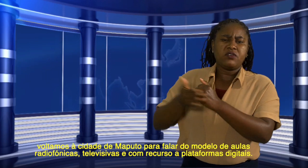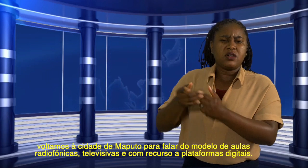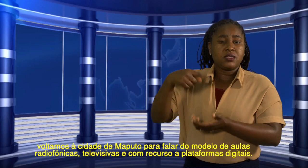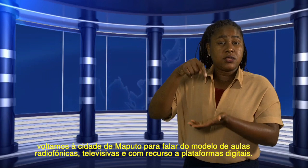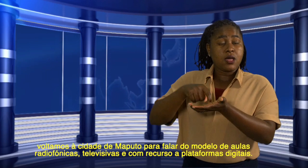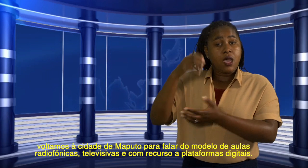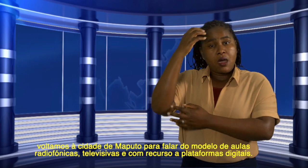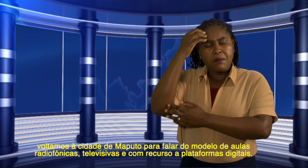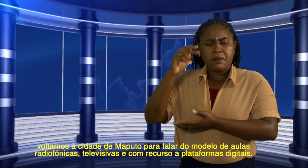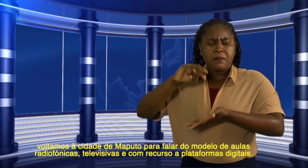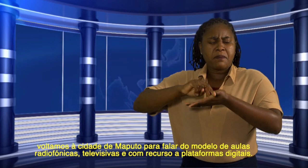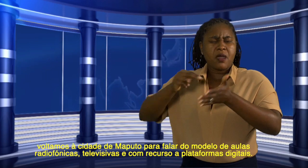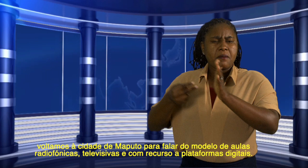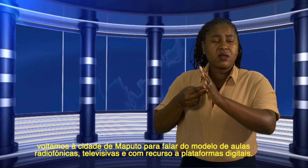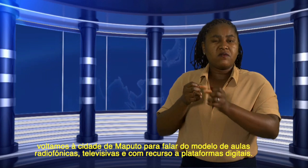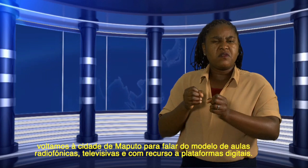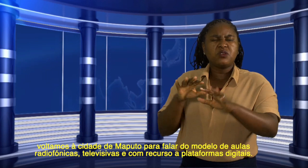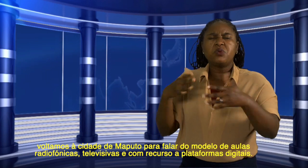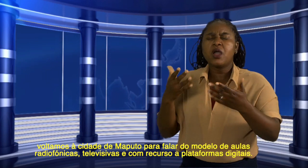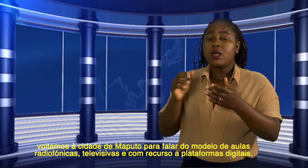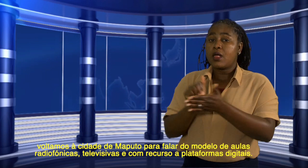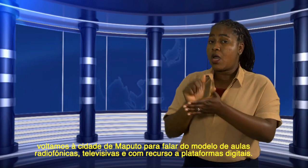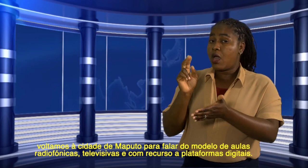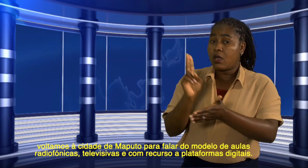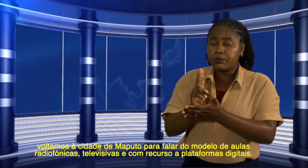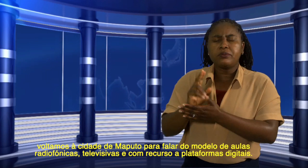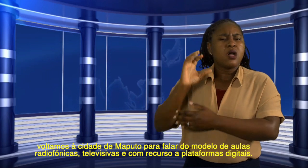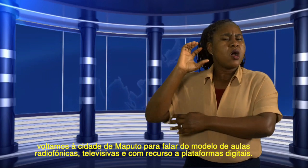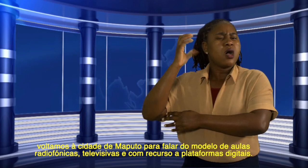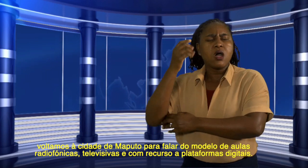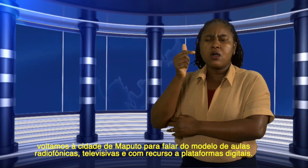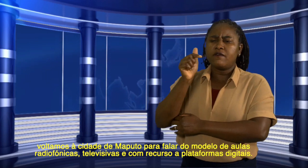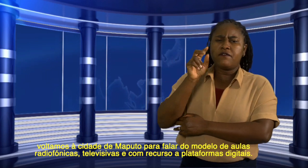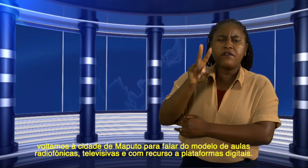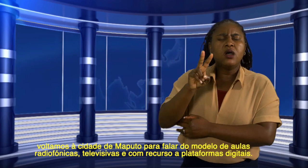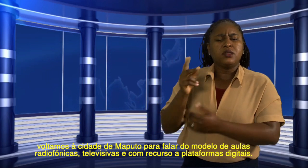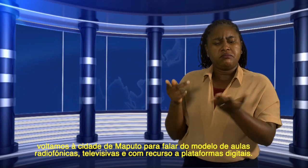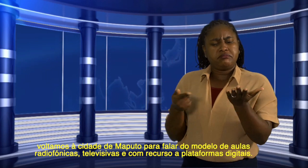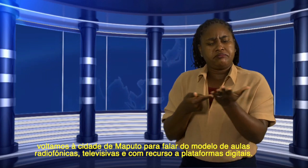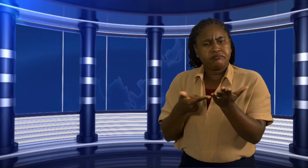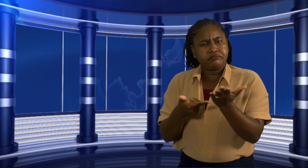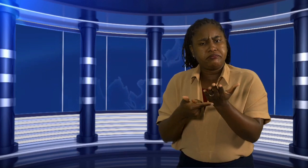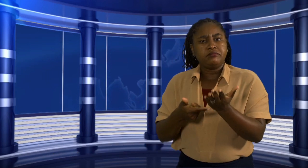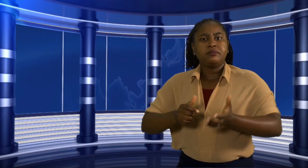do modelo de aulas radiofônicas, televisivas e com recurso a plataformas